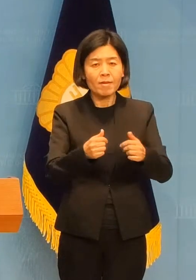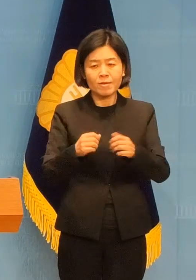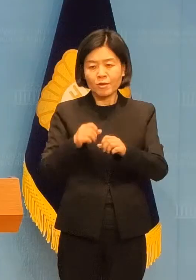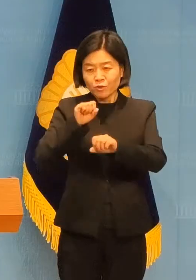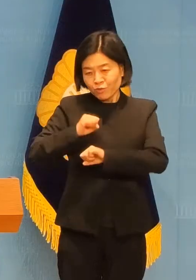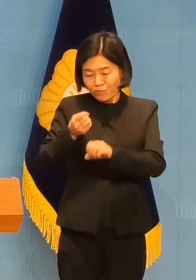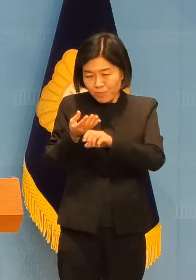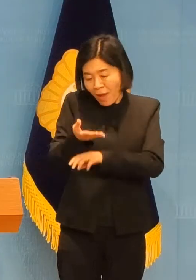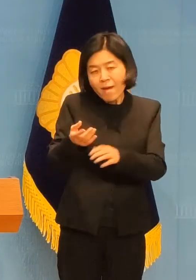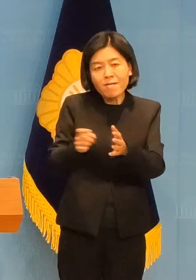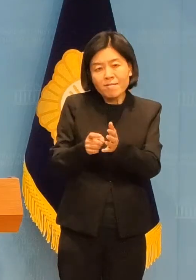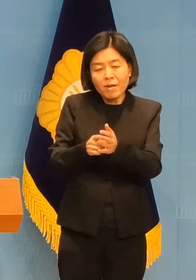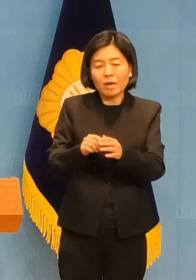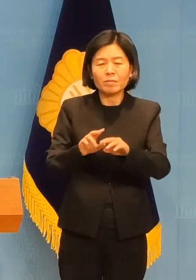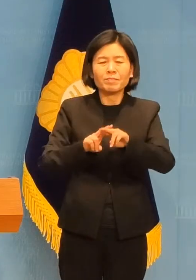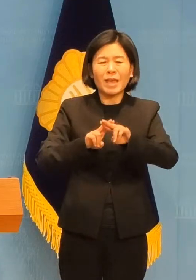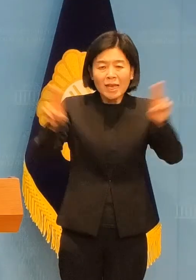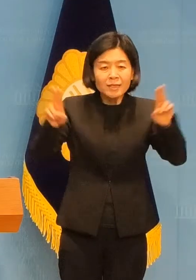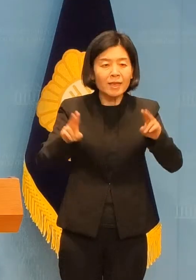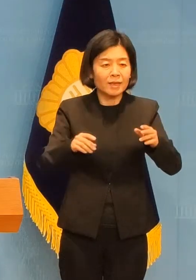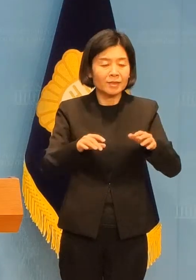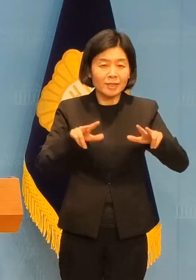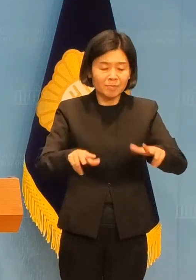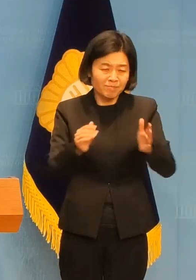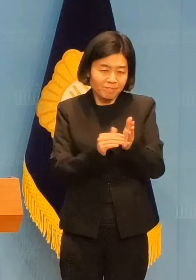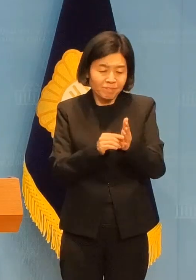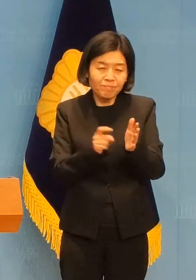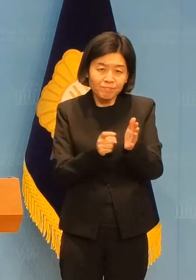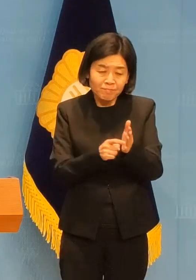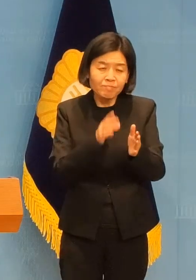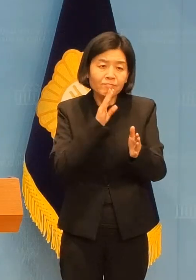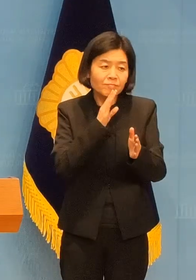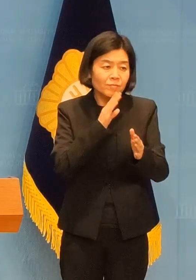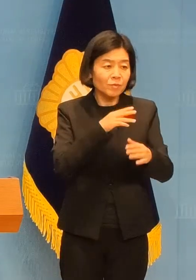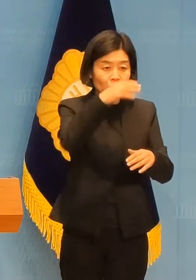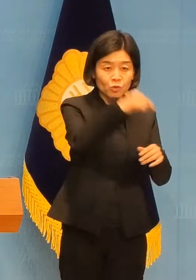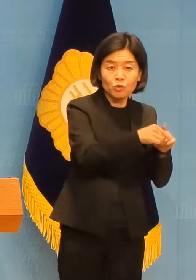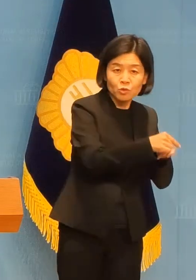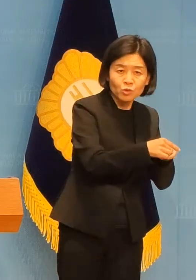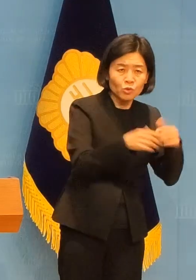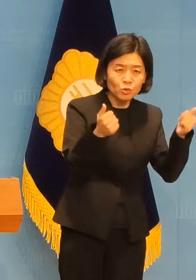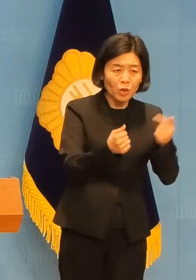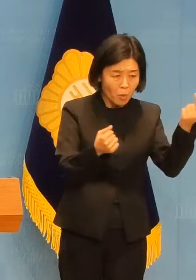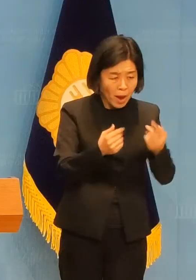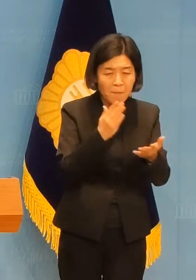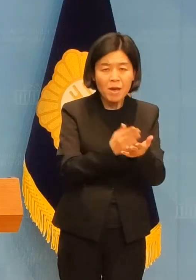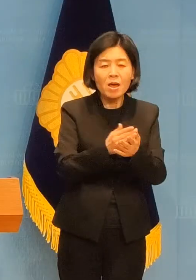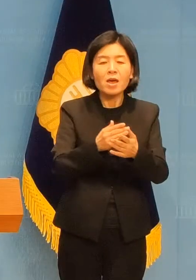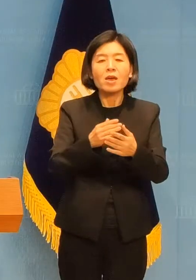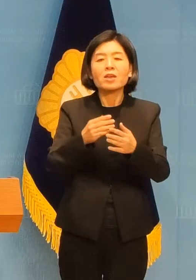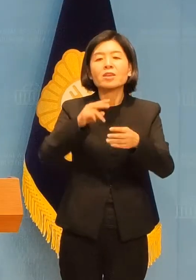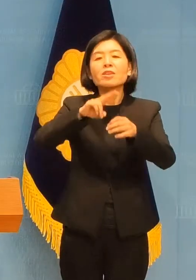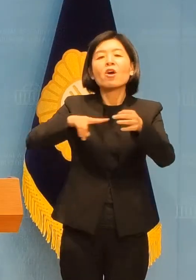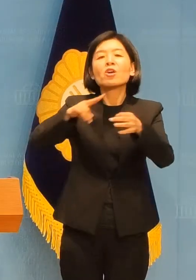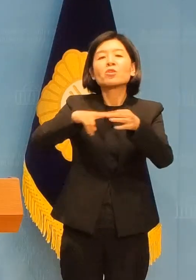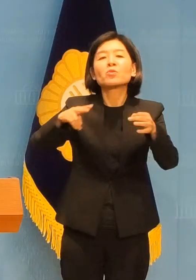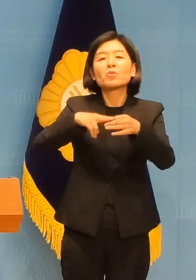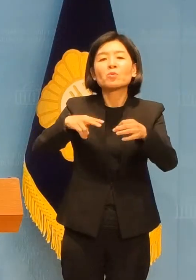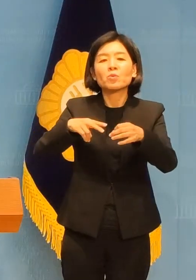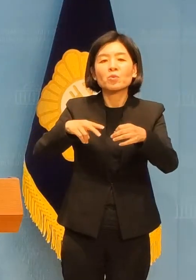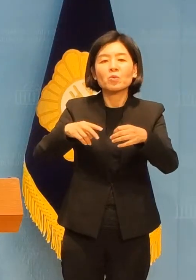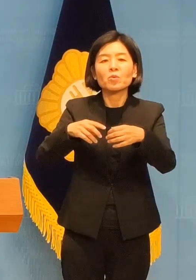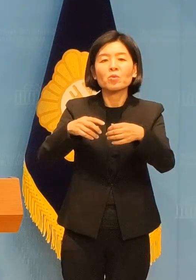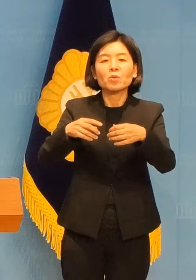추 전 원내대표는 의원들을 국회가 아닌 여의도 당사로 이동시켰습니다. 이유가 당론